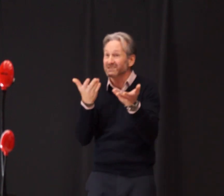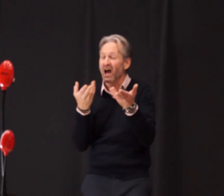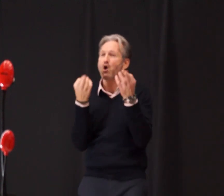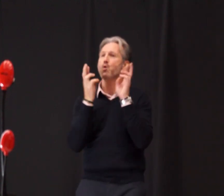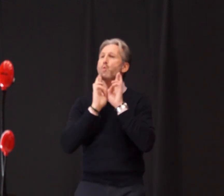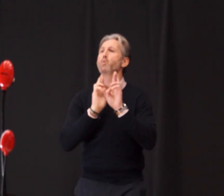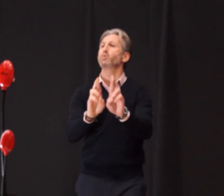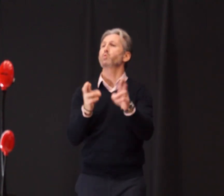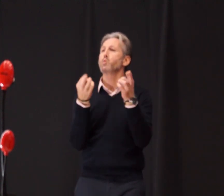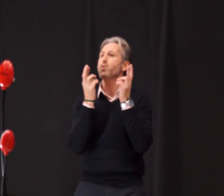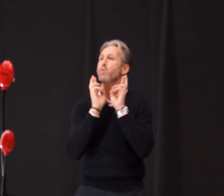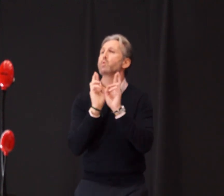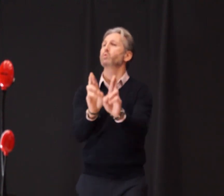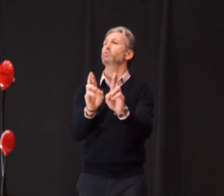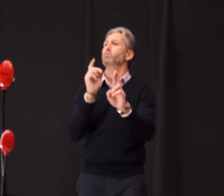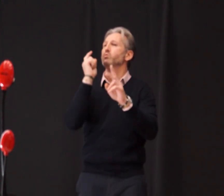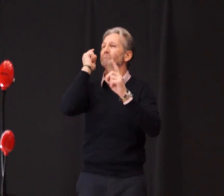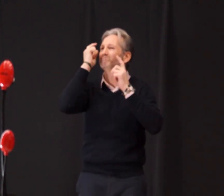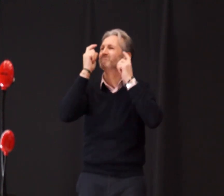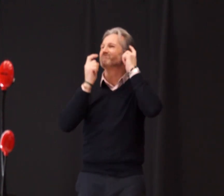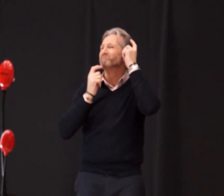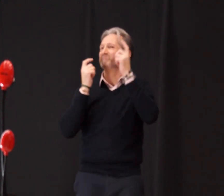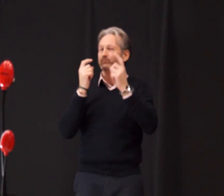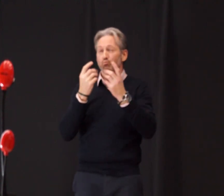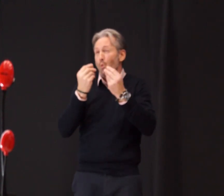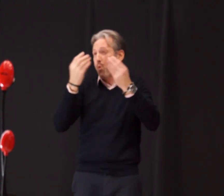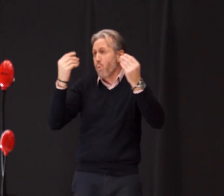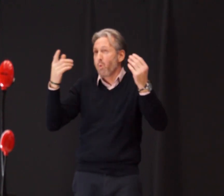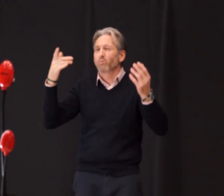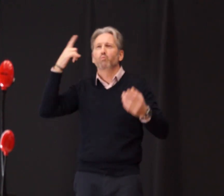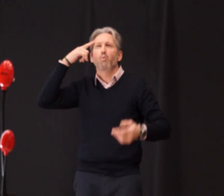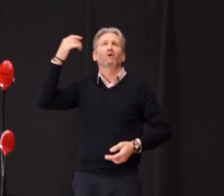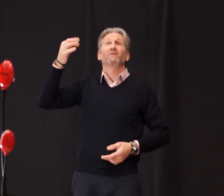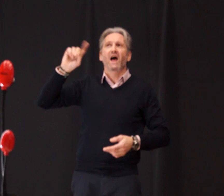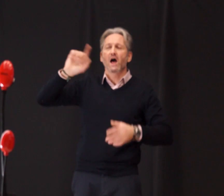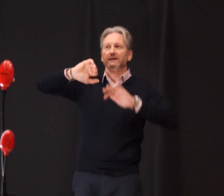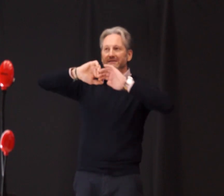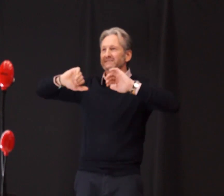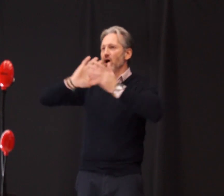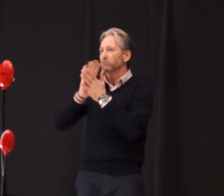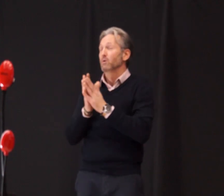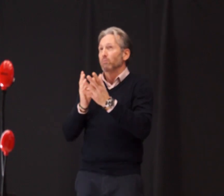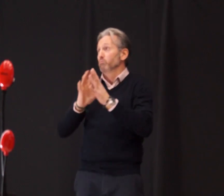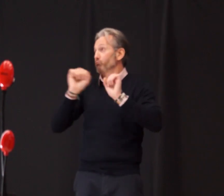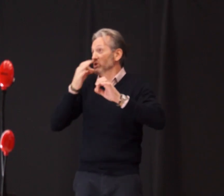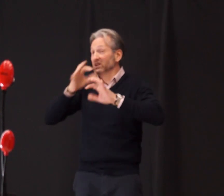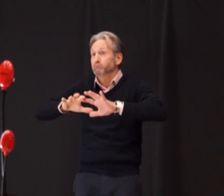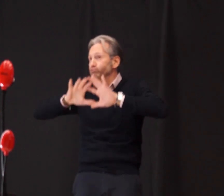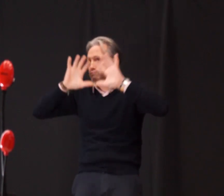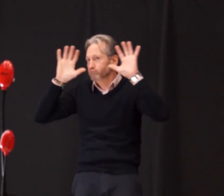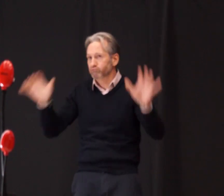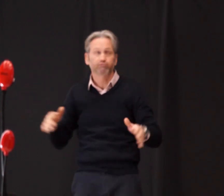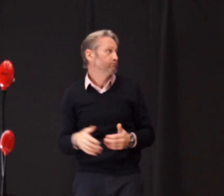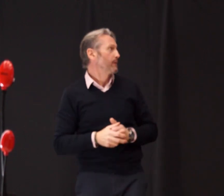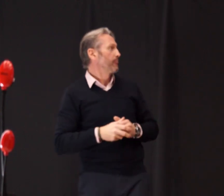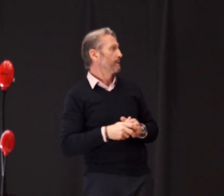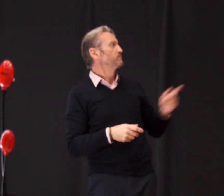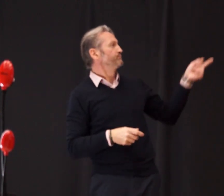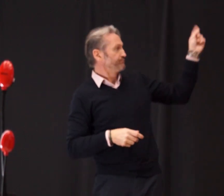signe unique, il y a une négation qui est intégrée dans le mot. Et donc, ça